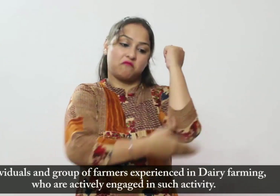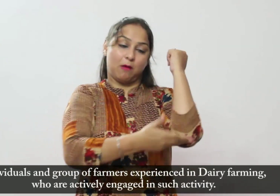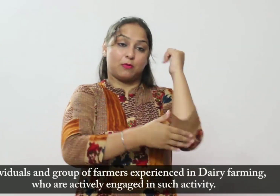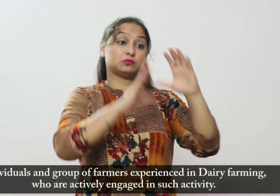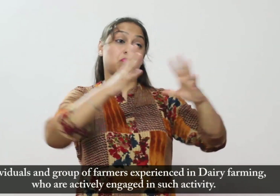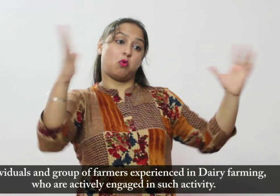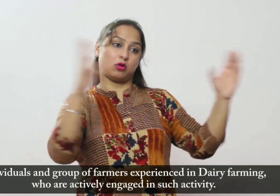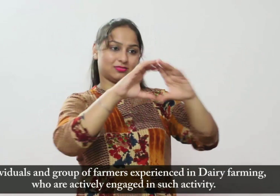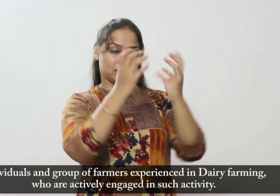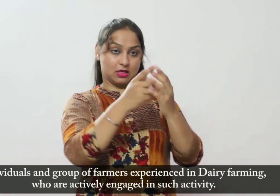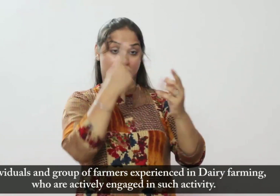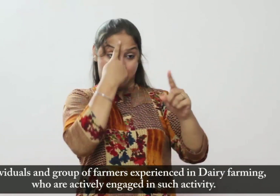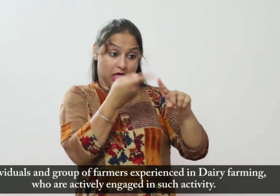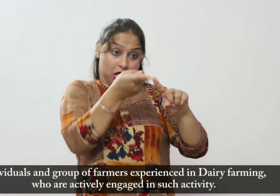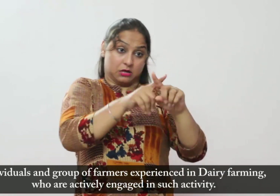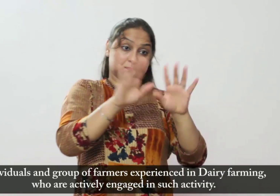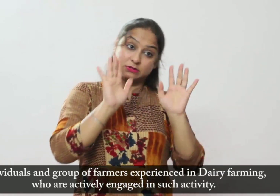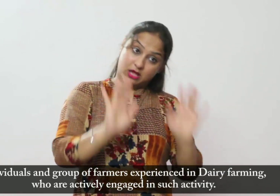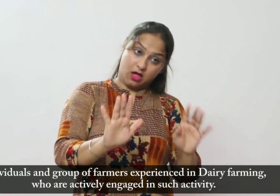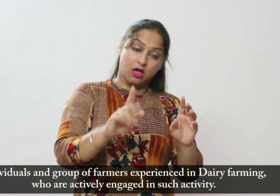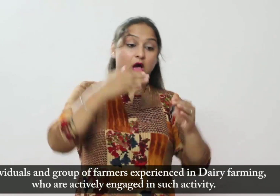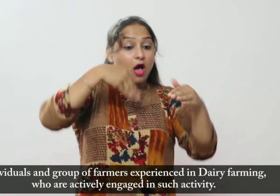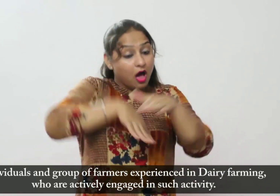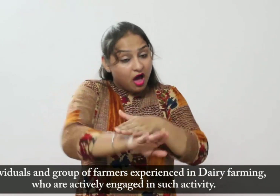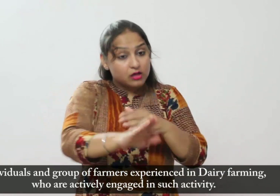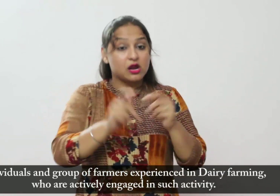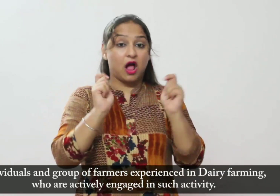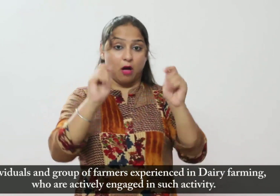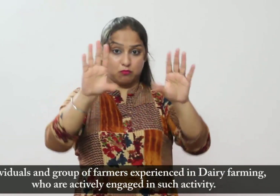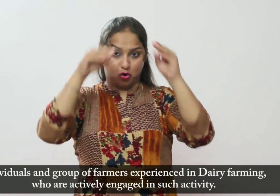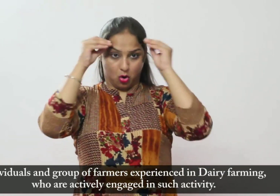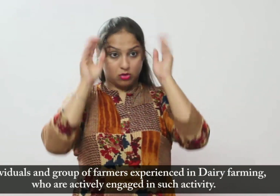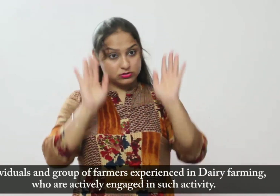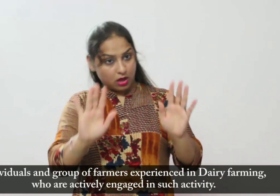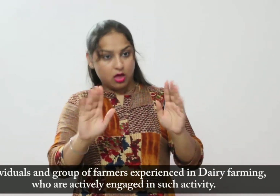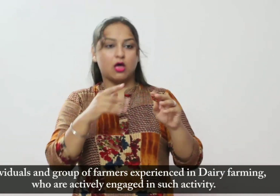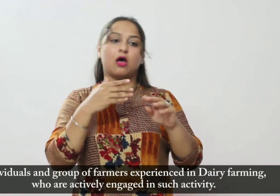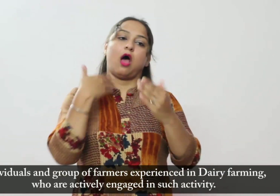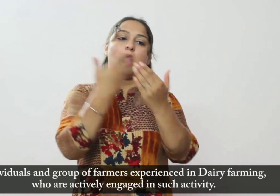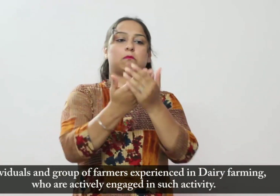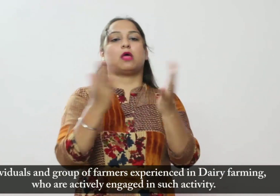के समूह जो इस तरह की गतिविधि में सक्रिय रूप से लगे हुए हैं।